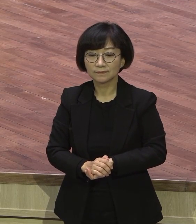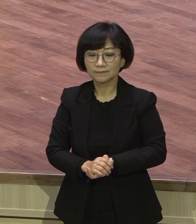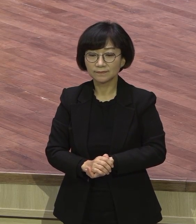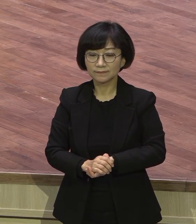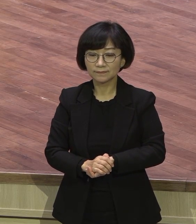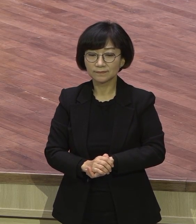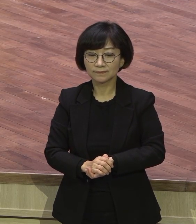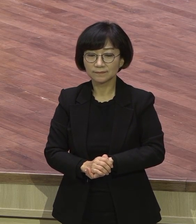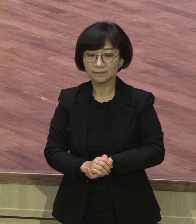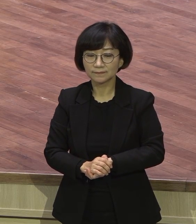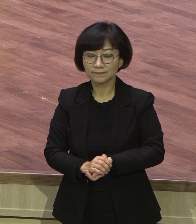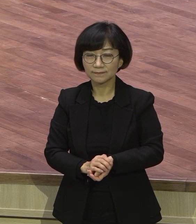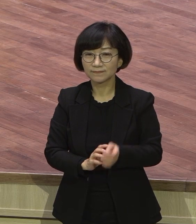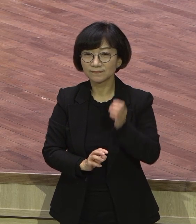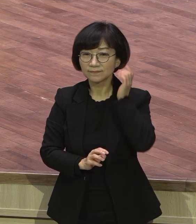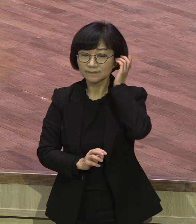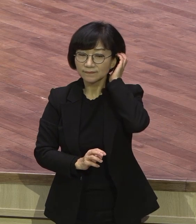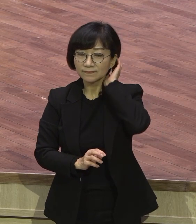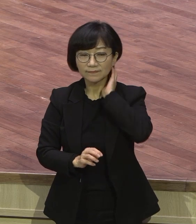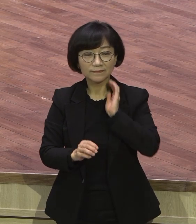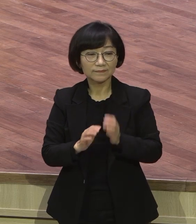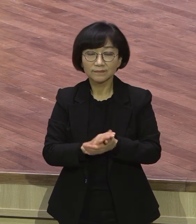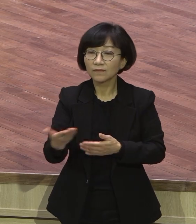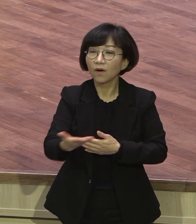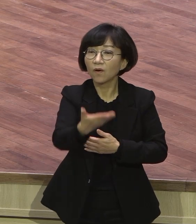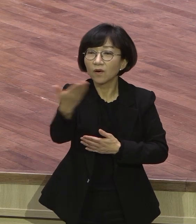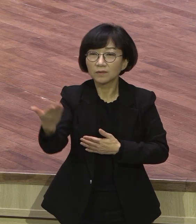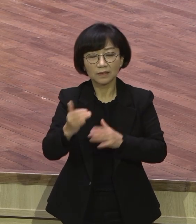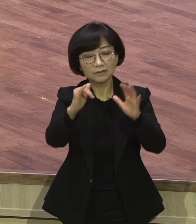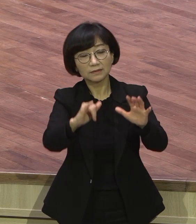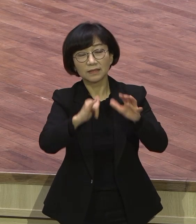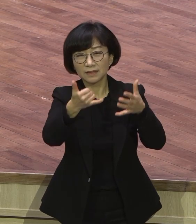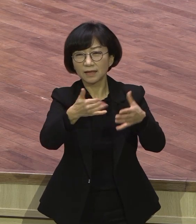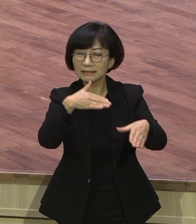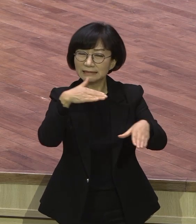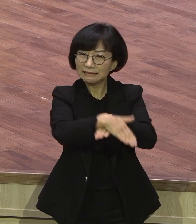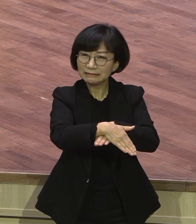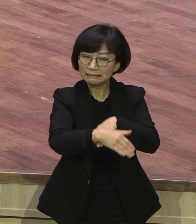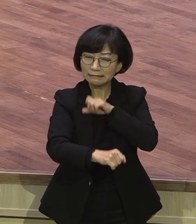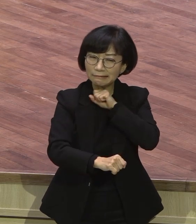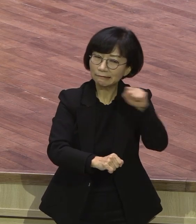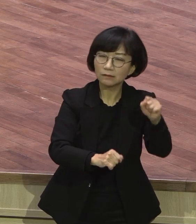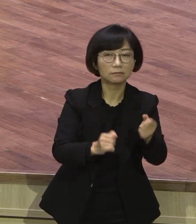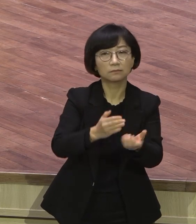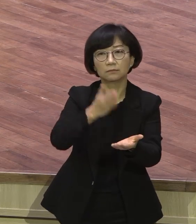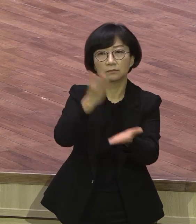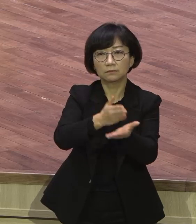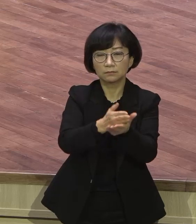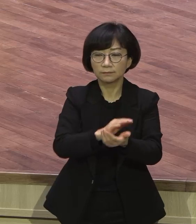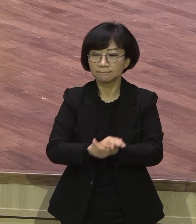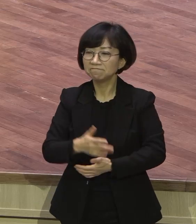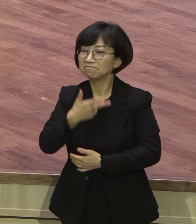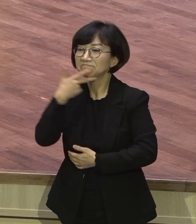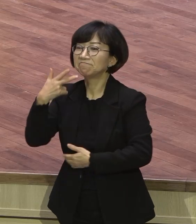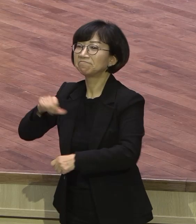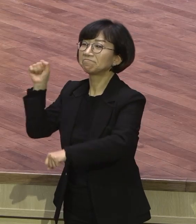여러분들이 이런 세상 문화에 젖으면 안 되는 거예요. 영어적한다고 이런 용어를 쓰면 안 돼요.